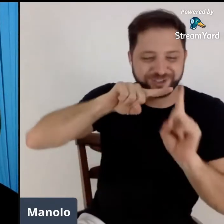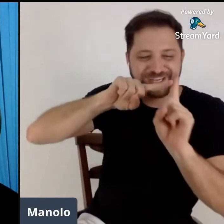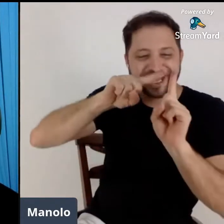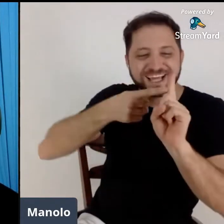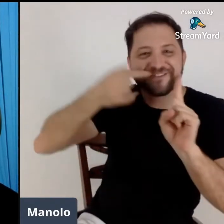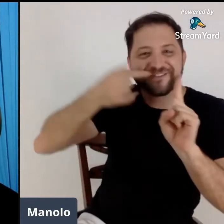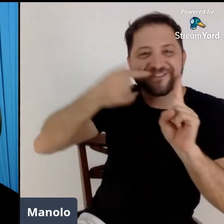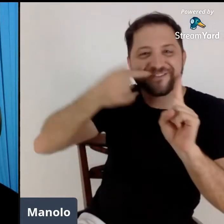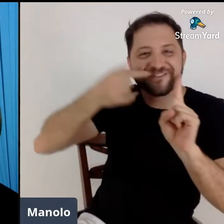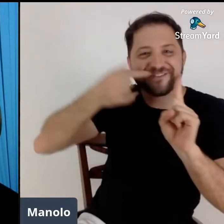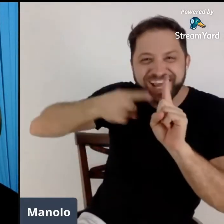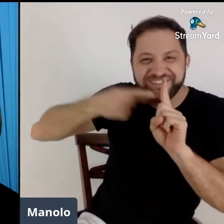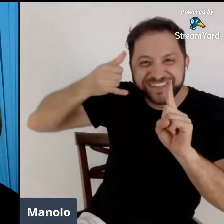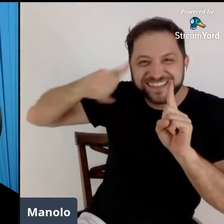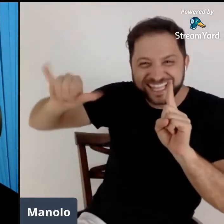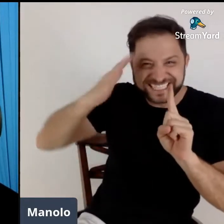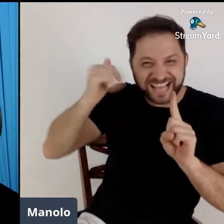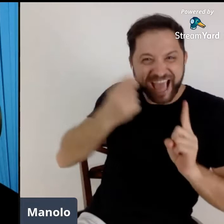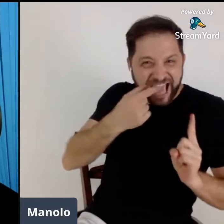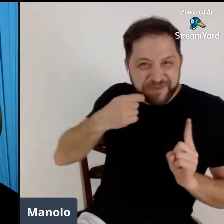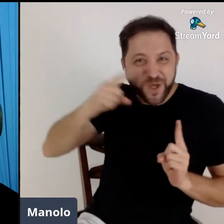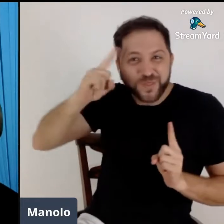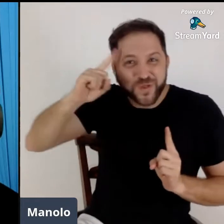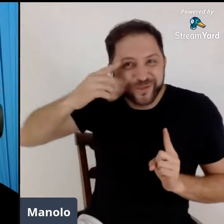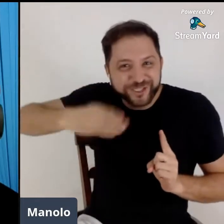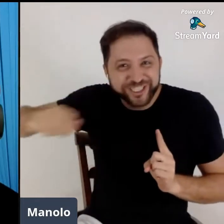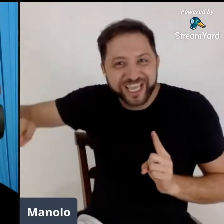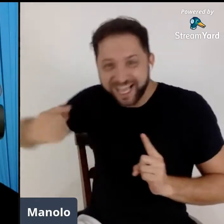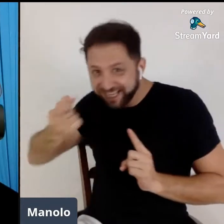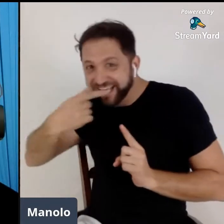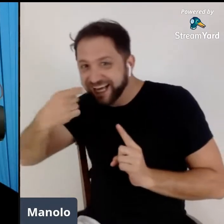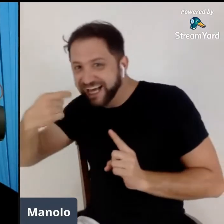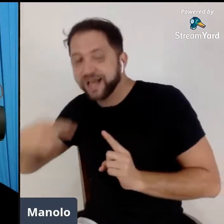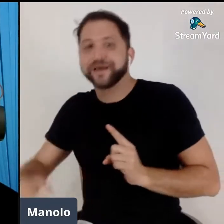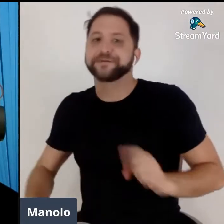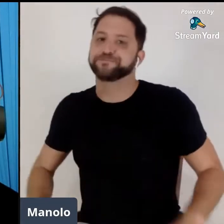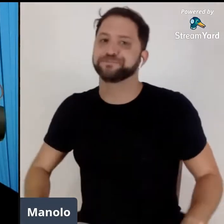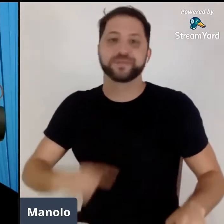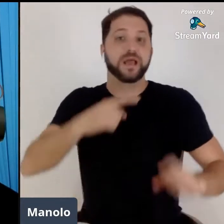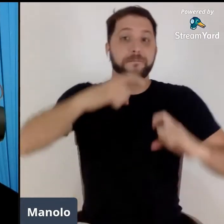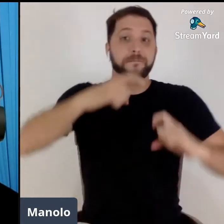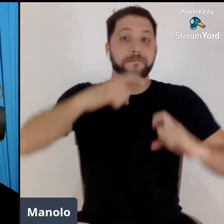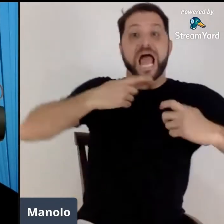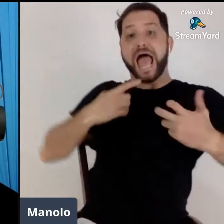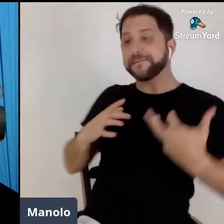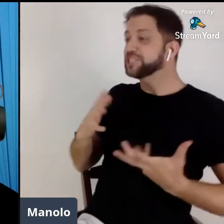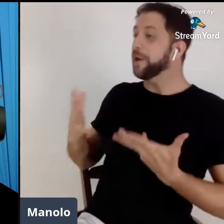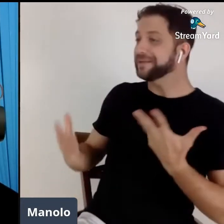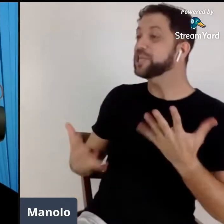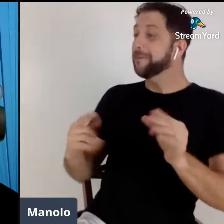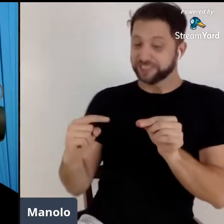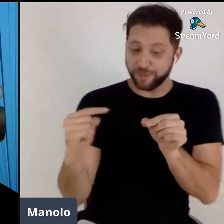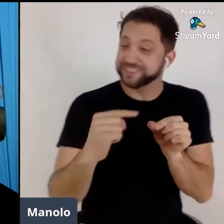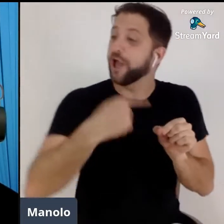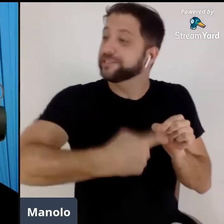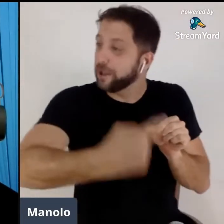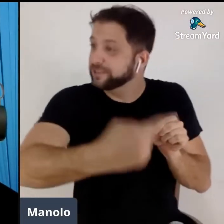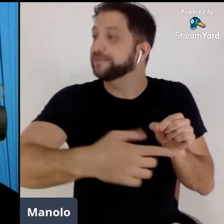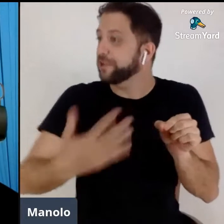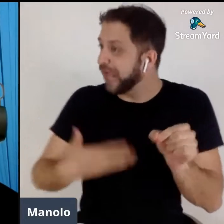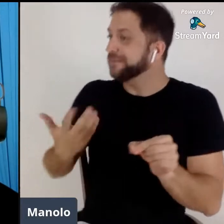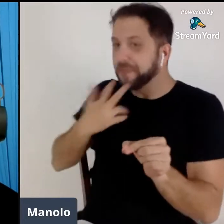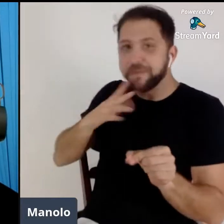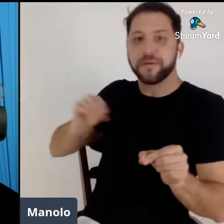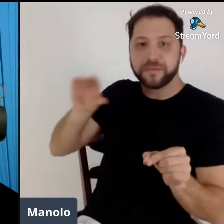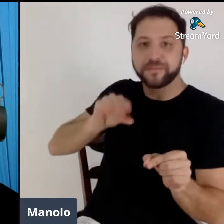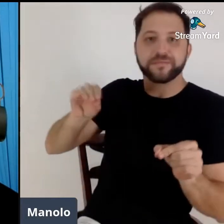Expressão corporal, expressão facial, vê como ele muda a posição do corpo? Isso é tudo importante. Ele usou o